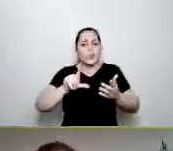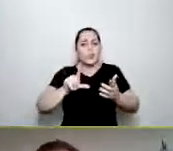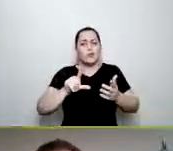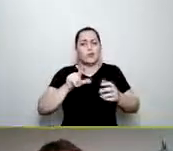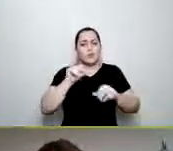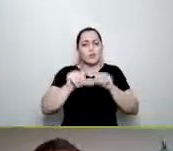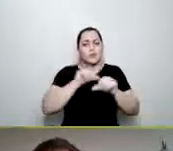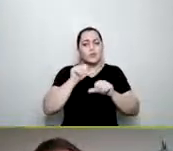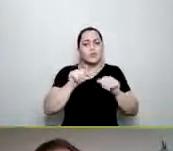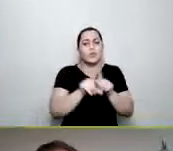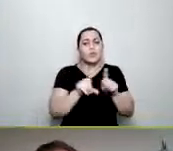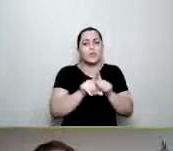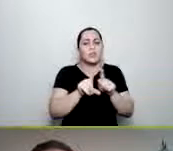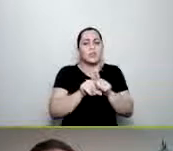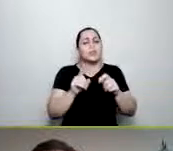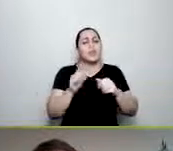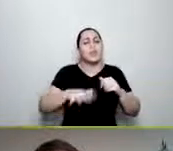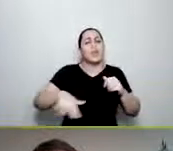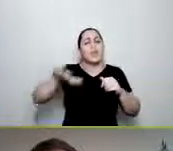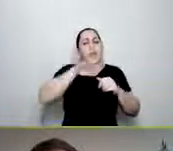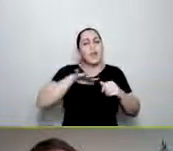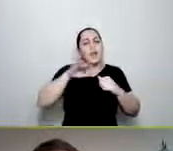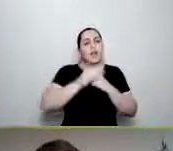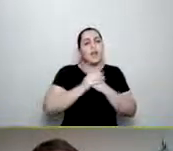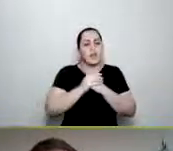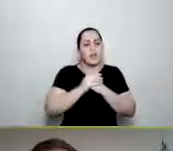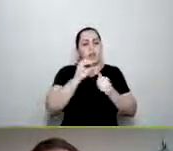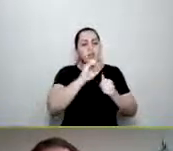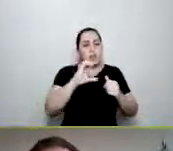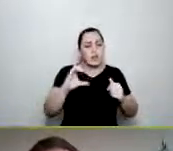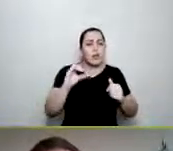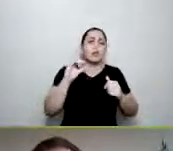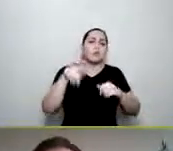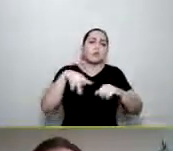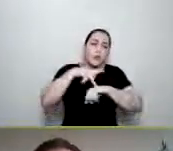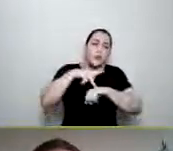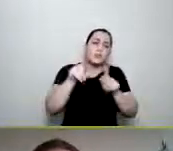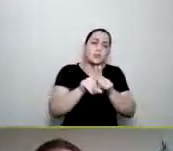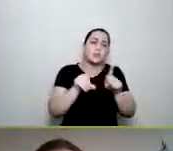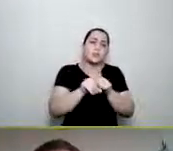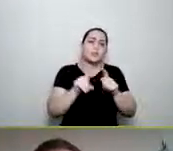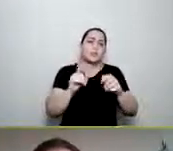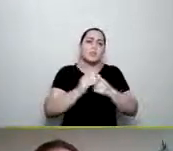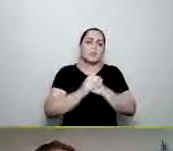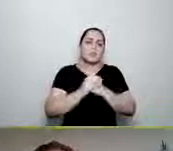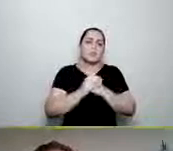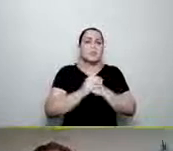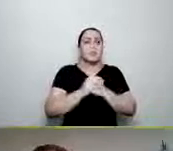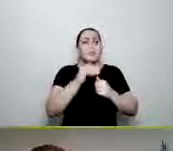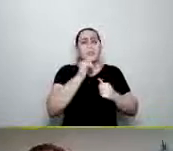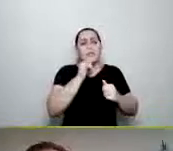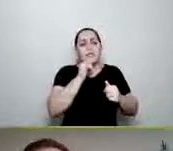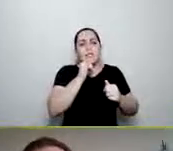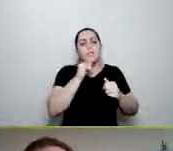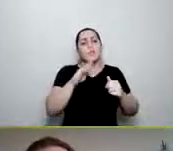especialmente na parte ocidental do país, né, já na fronteira com os países vizinhos, Bolívia,